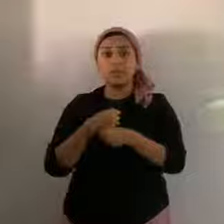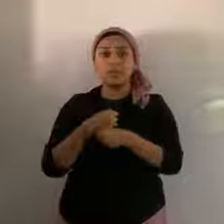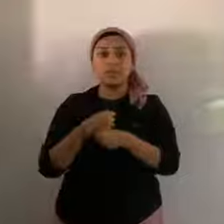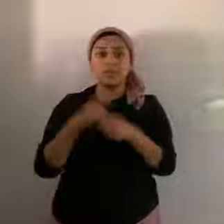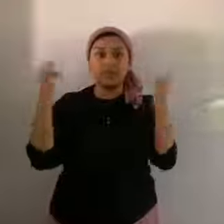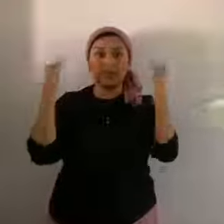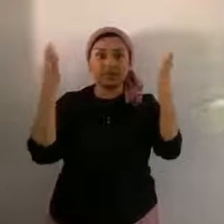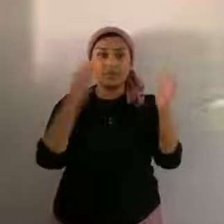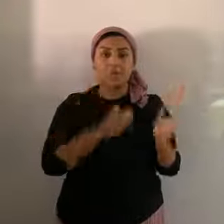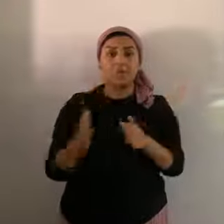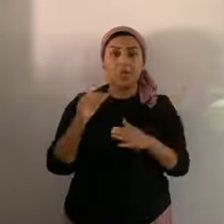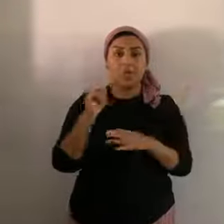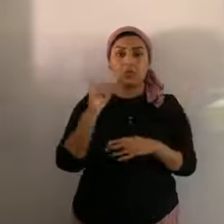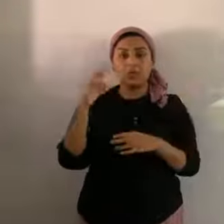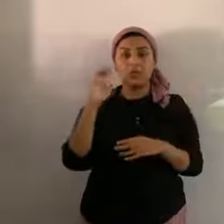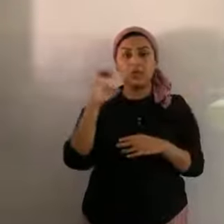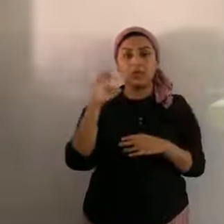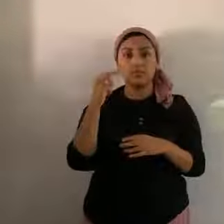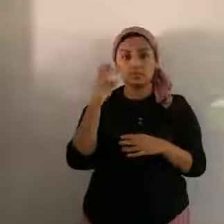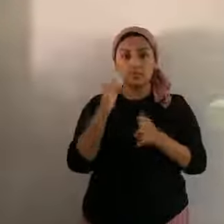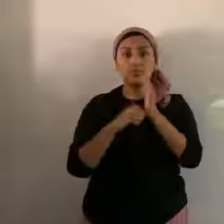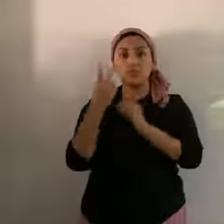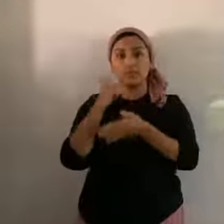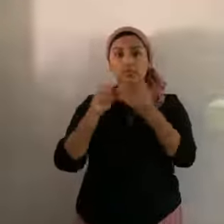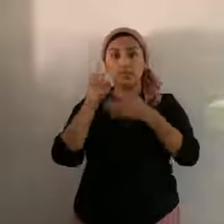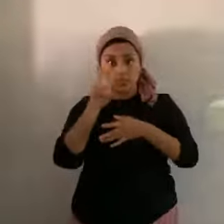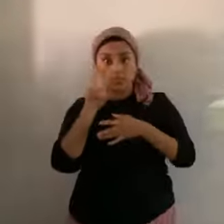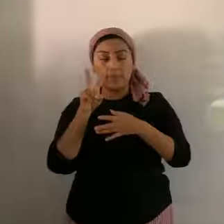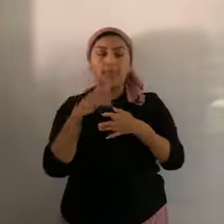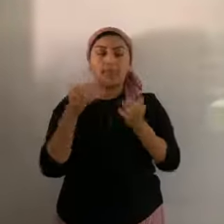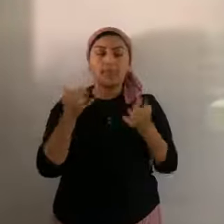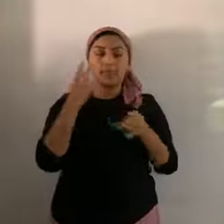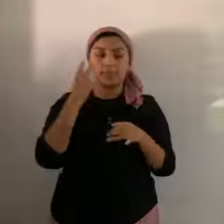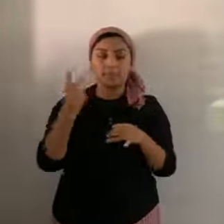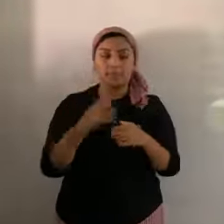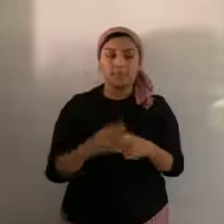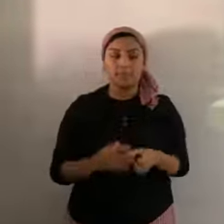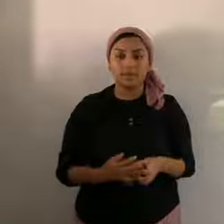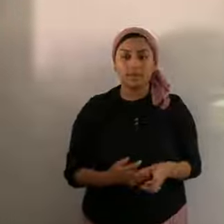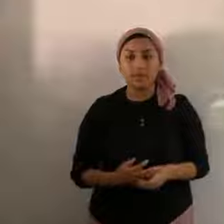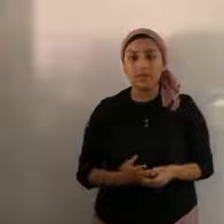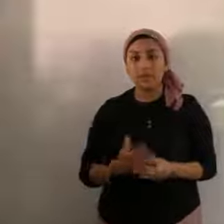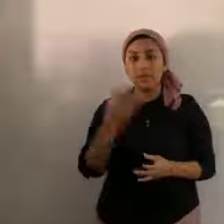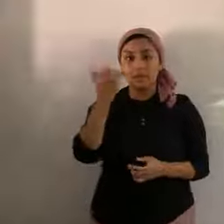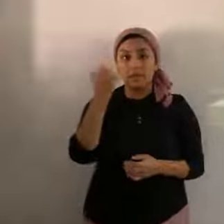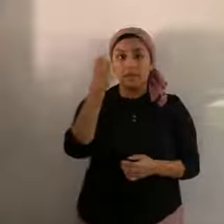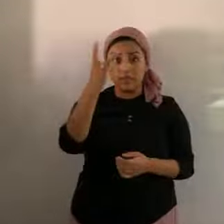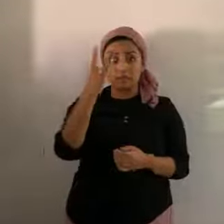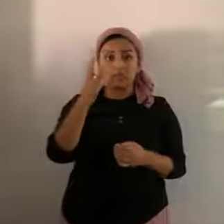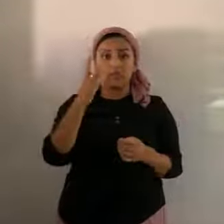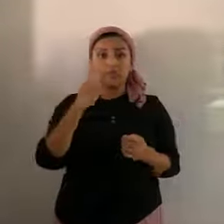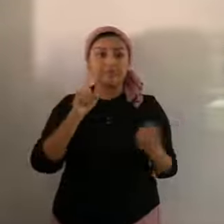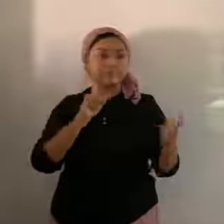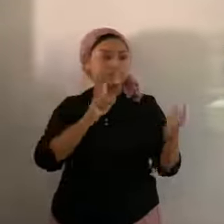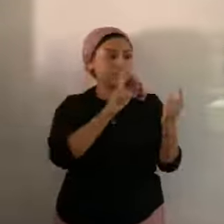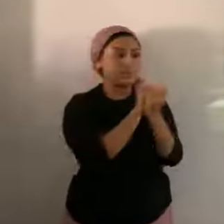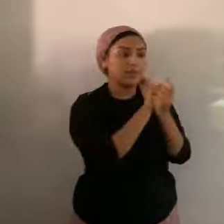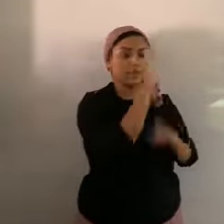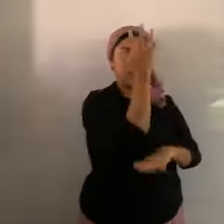Aleluya, según la Torah, Éxodo 12, verso 2. Entonces, a ver, Yahshua se acerca a esta higuera,